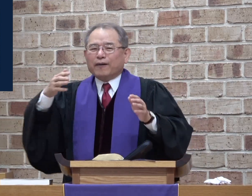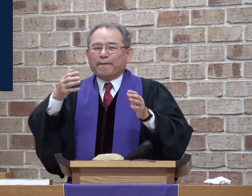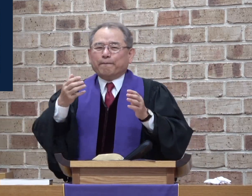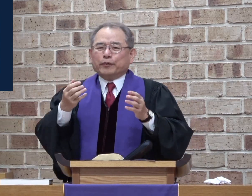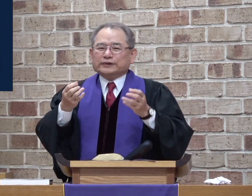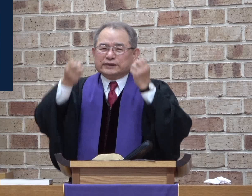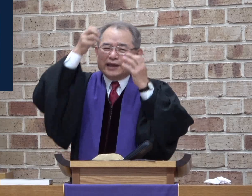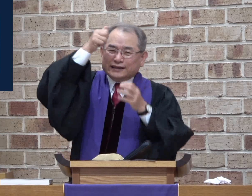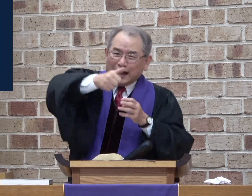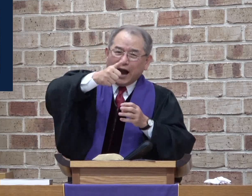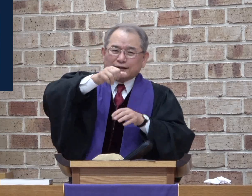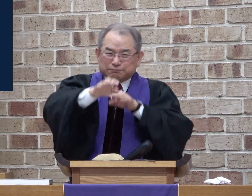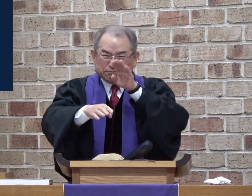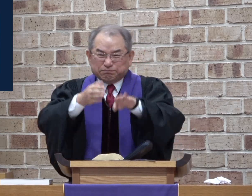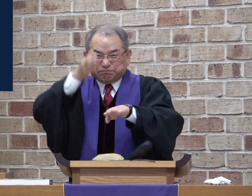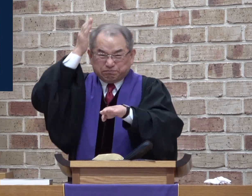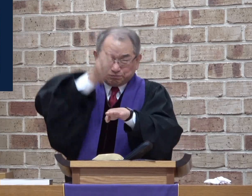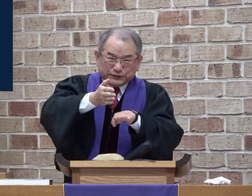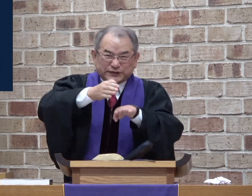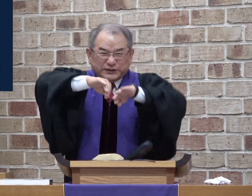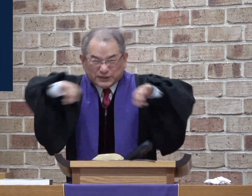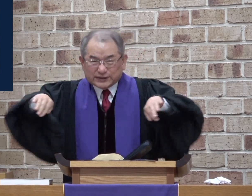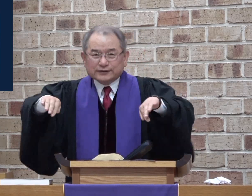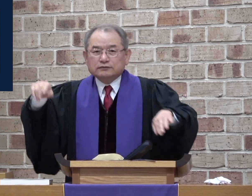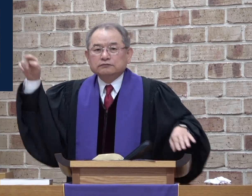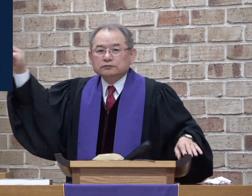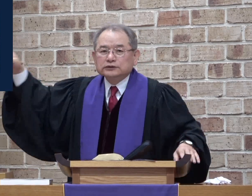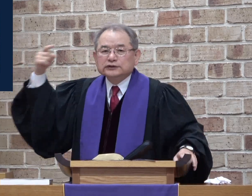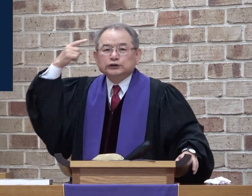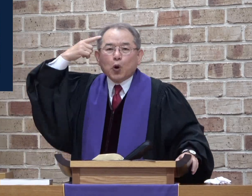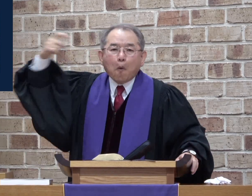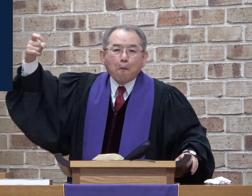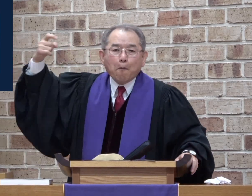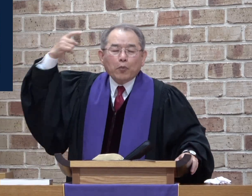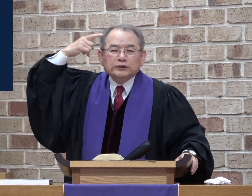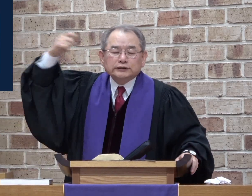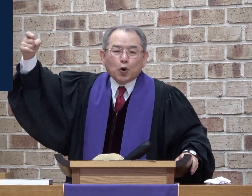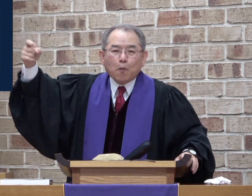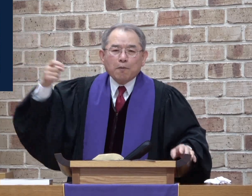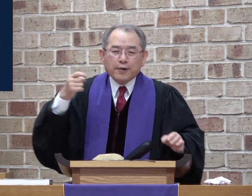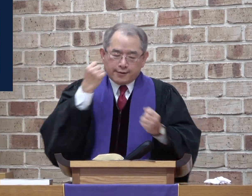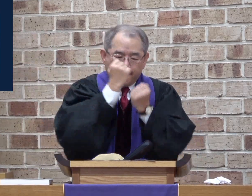요단강을 갈라서 우리가 이곳에 도착했다는 것을